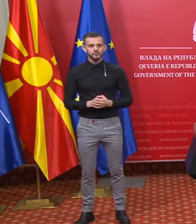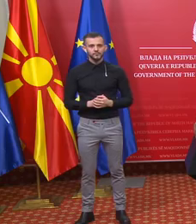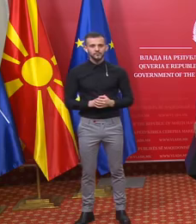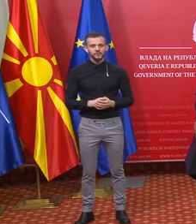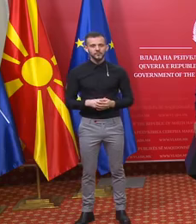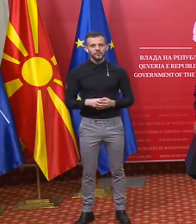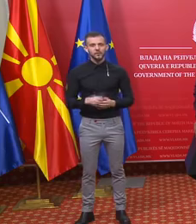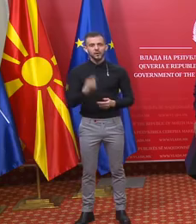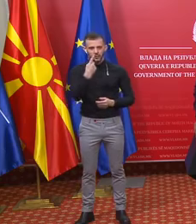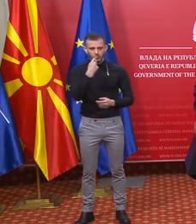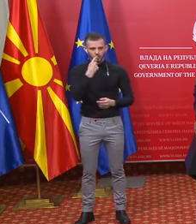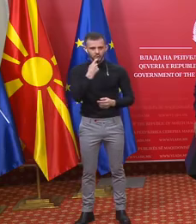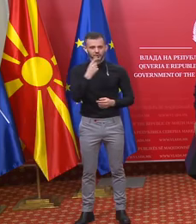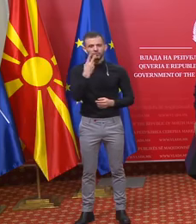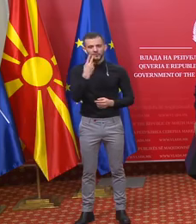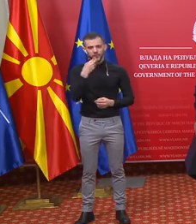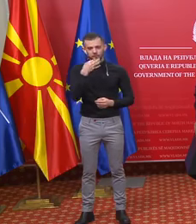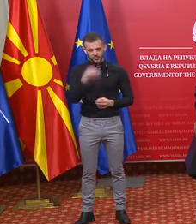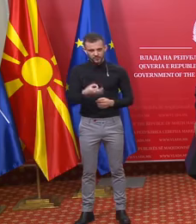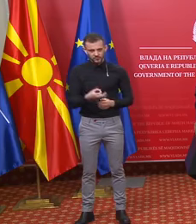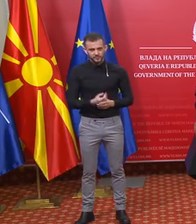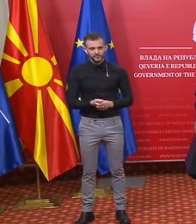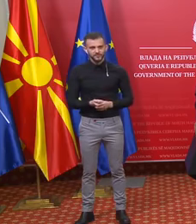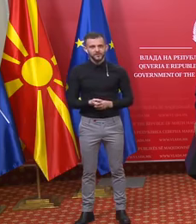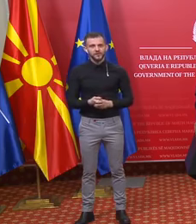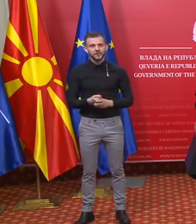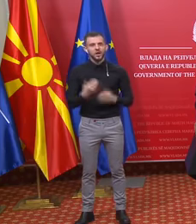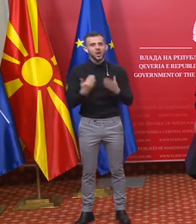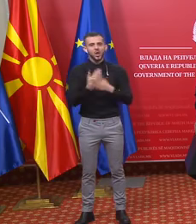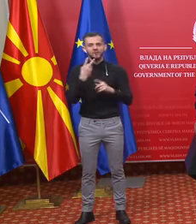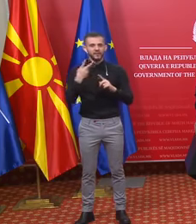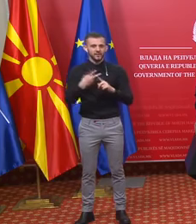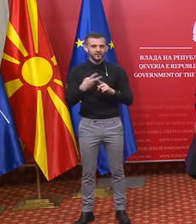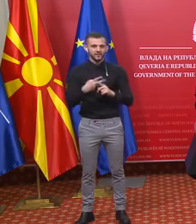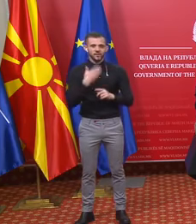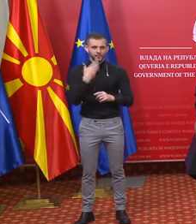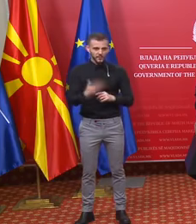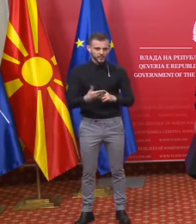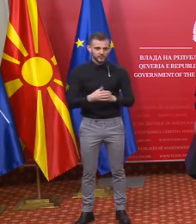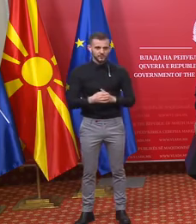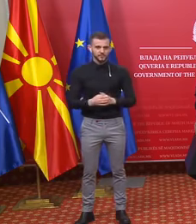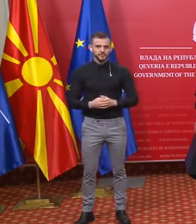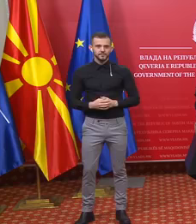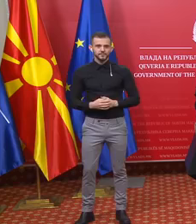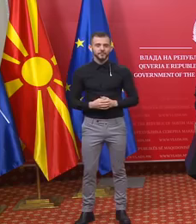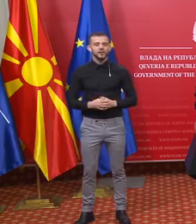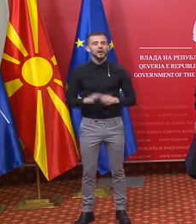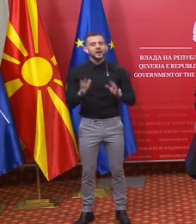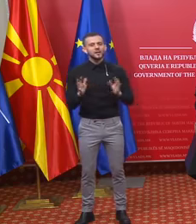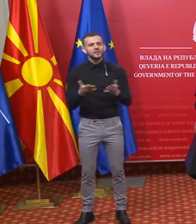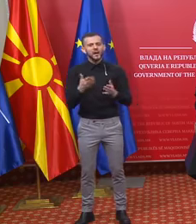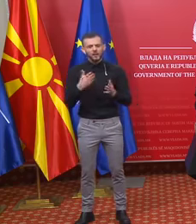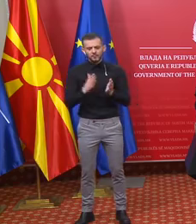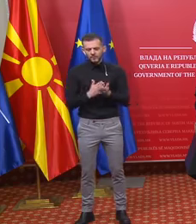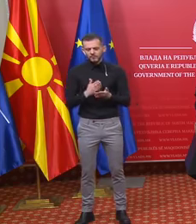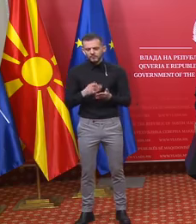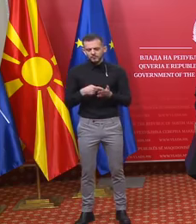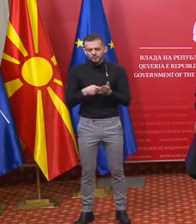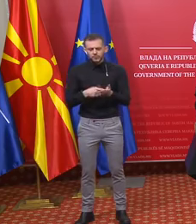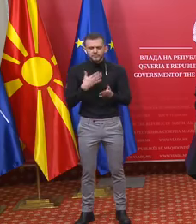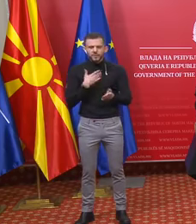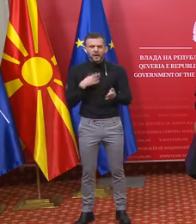Предпоследно прашање. Менчен, Нова ТВ, повеле. Благодара. Дали покажува